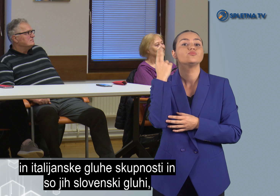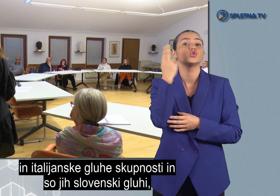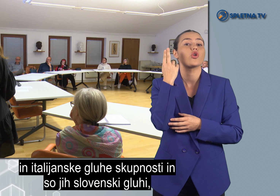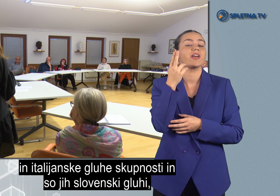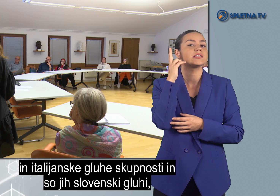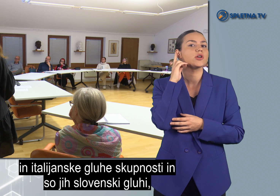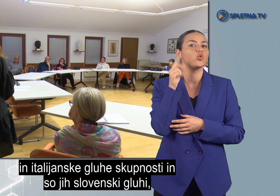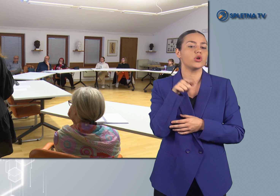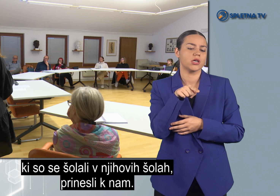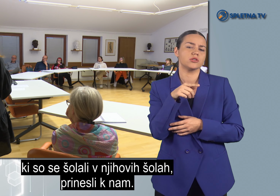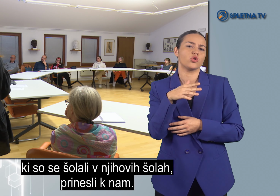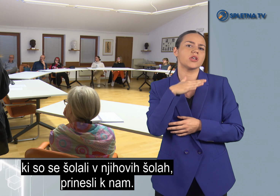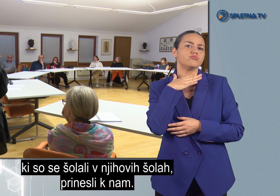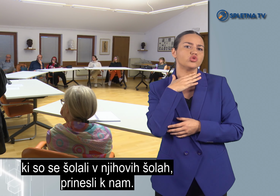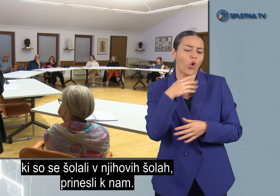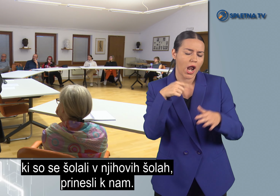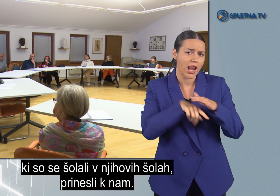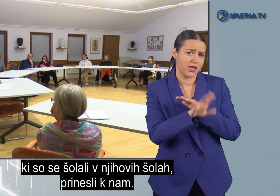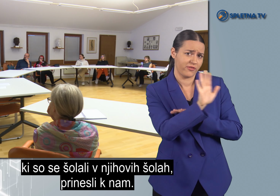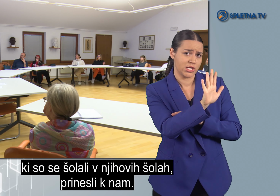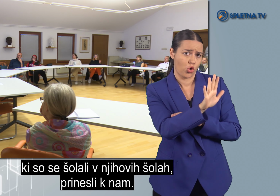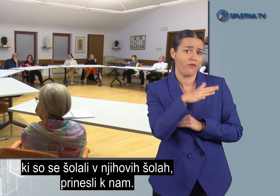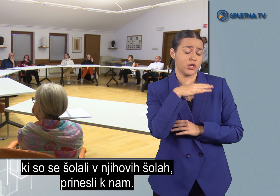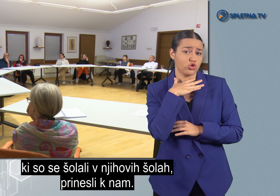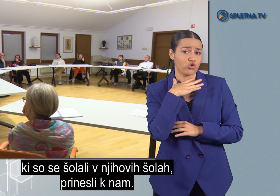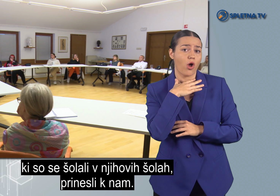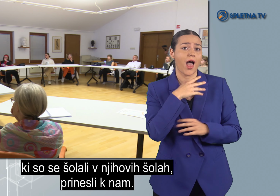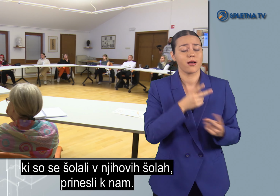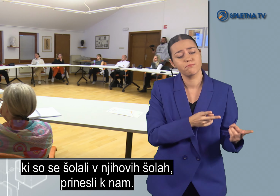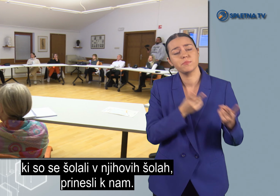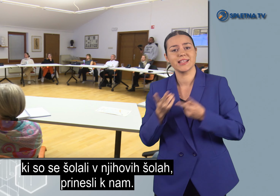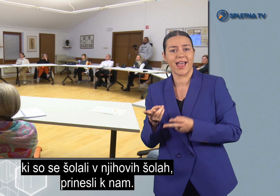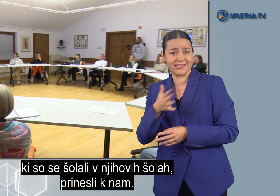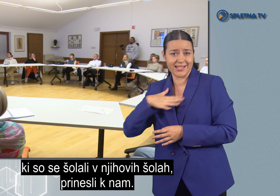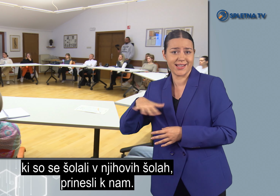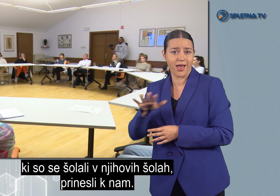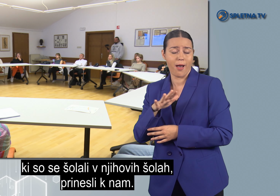so se šolali v njihovih šolah, prinesli k nam.